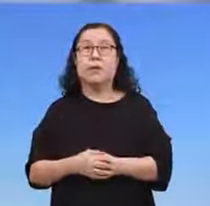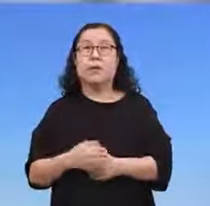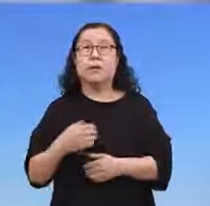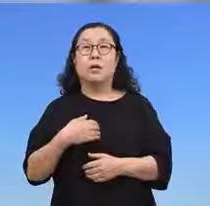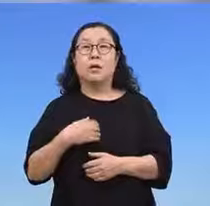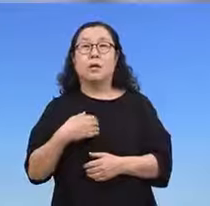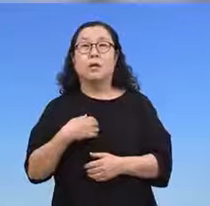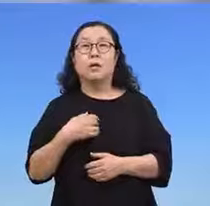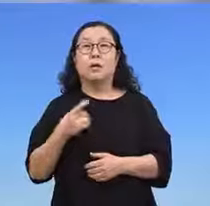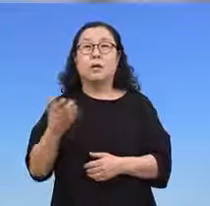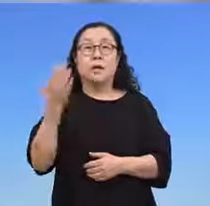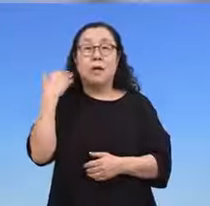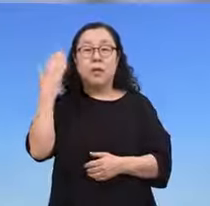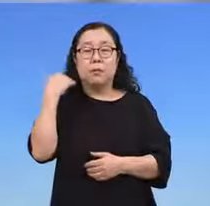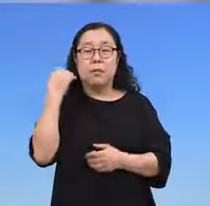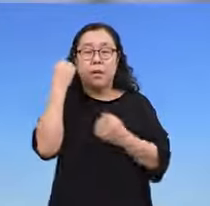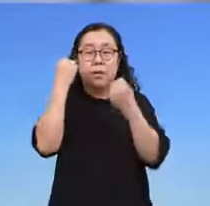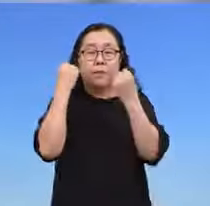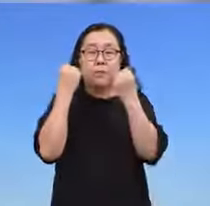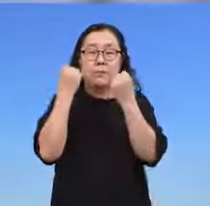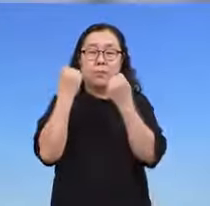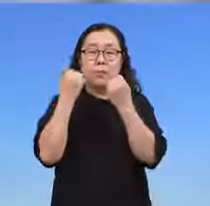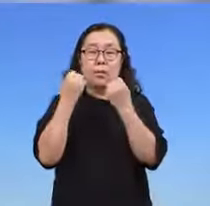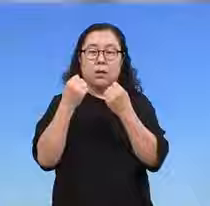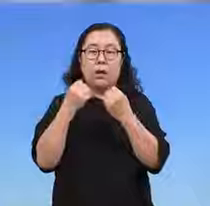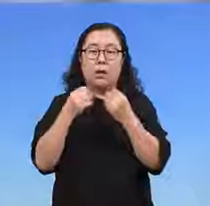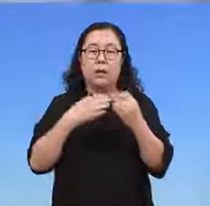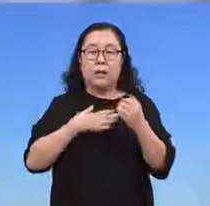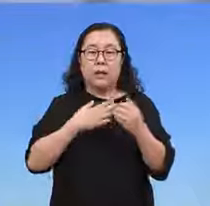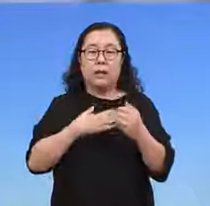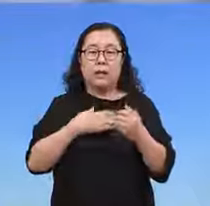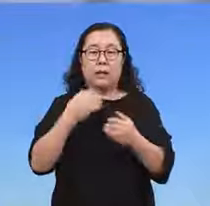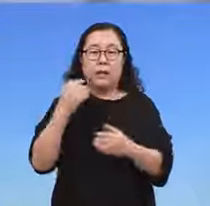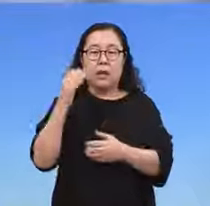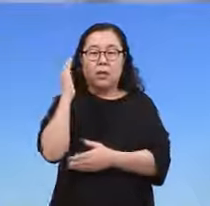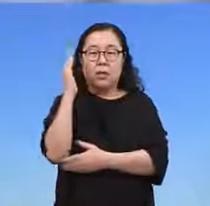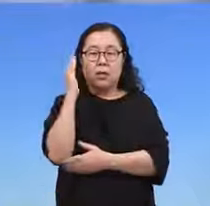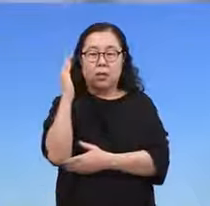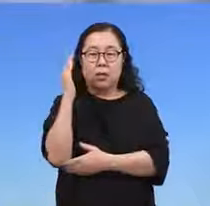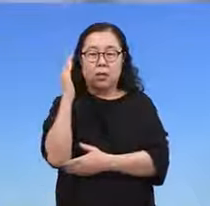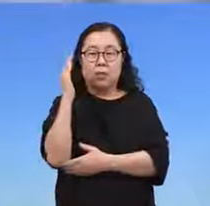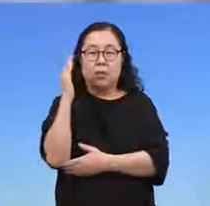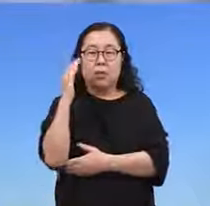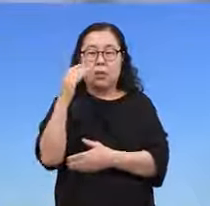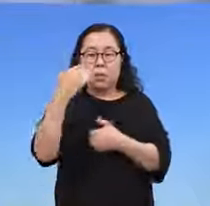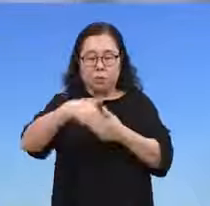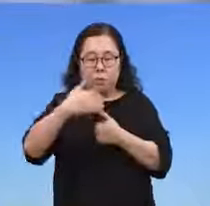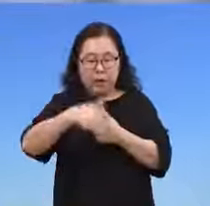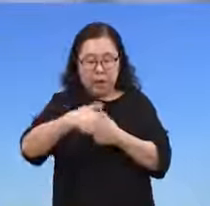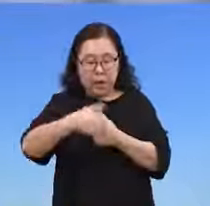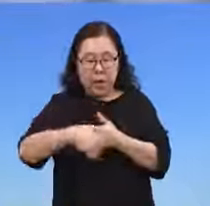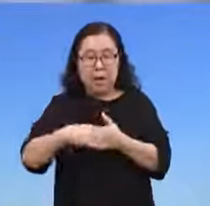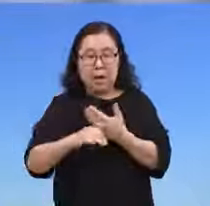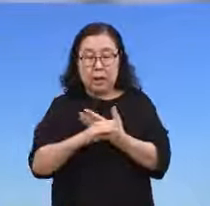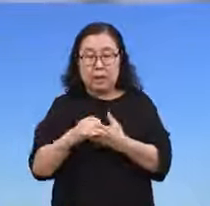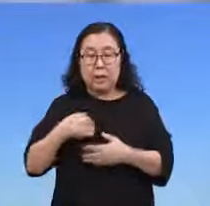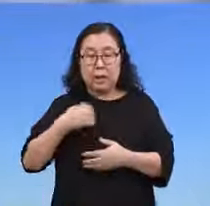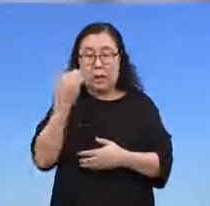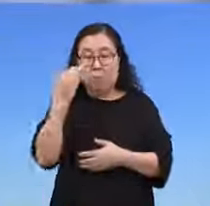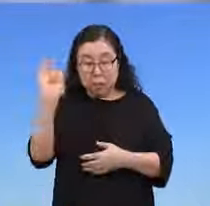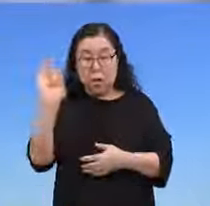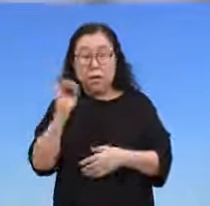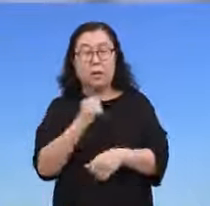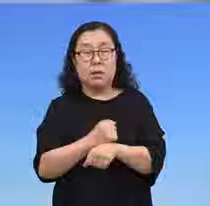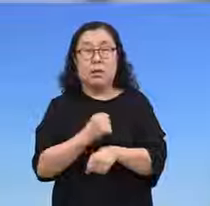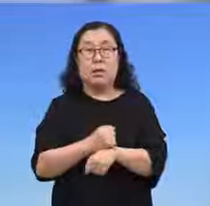채플 인도해 달라, 또 여름 수련회 경건회를 3일간 인도해 달라 그러면 그 자리에서 오케이 했습니다. 아니 이런 영광이